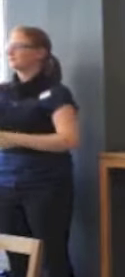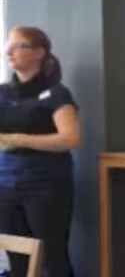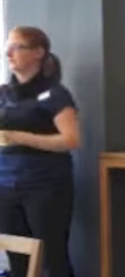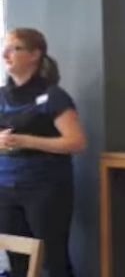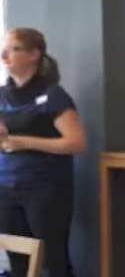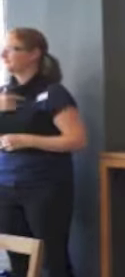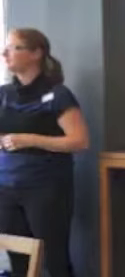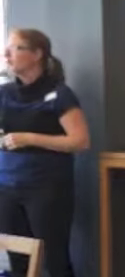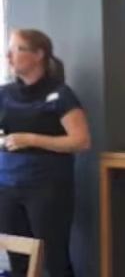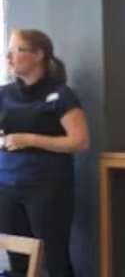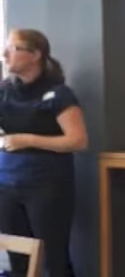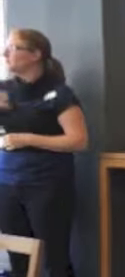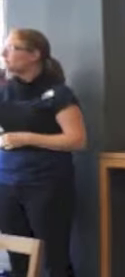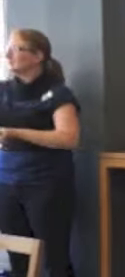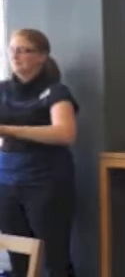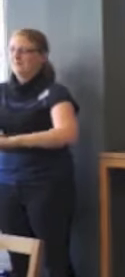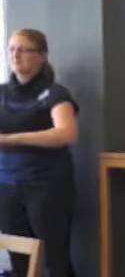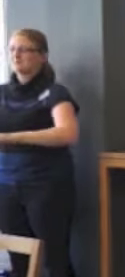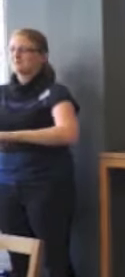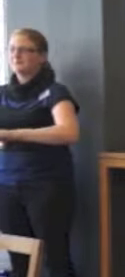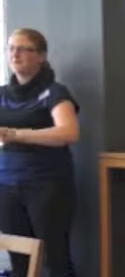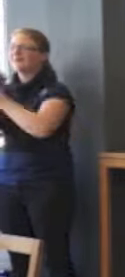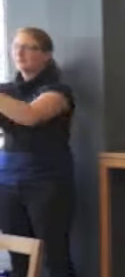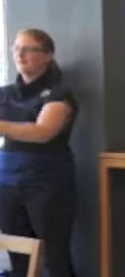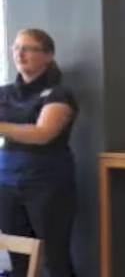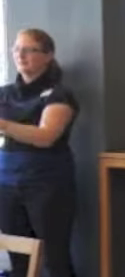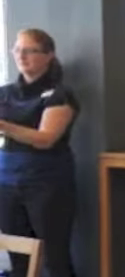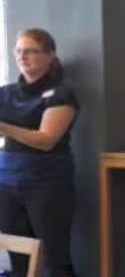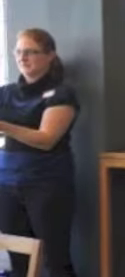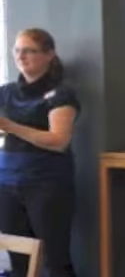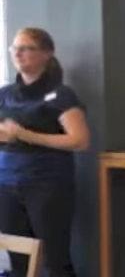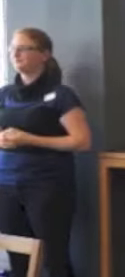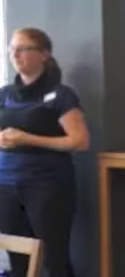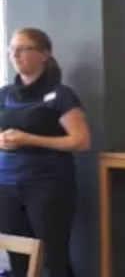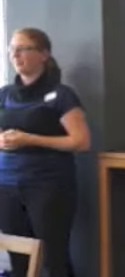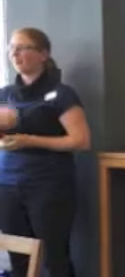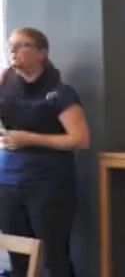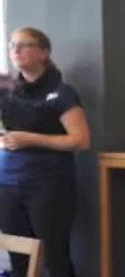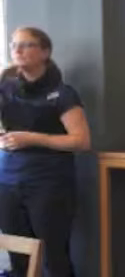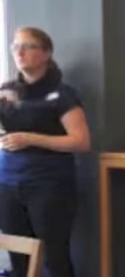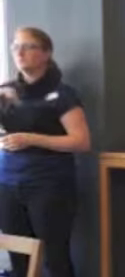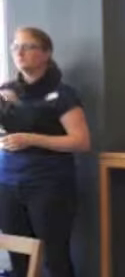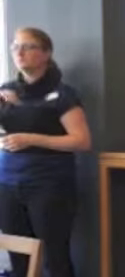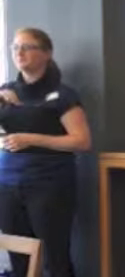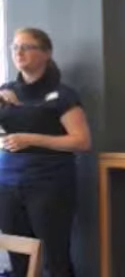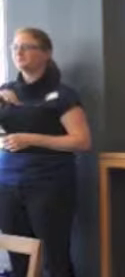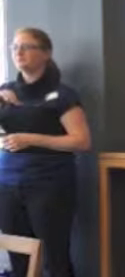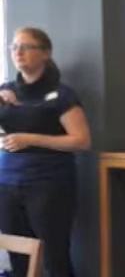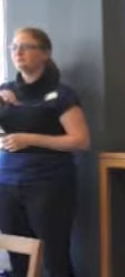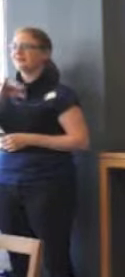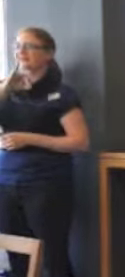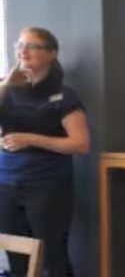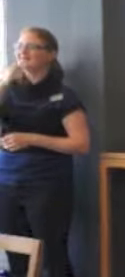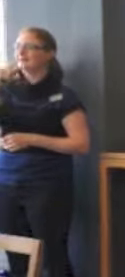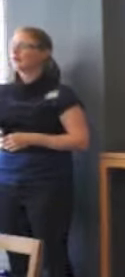Vi pratar också om ungdomars plats och etablering i samhället. Ungdomar som är